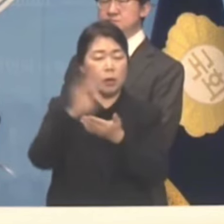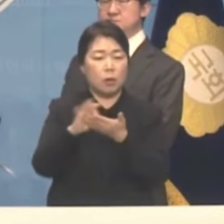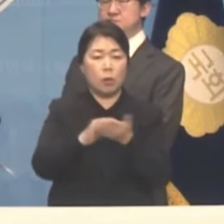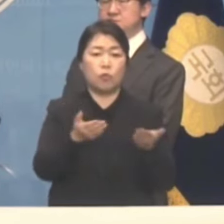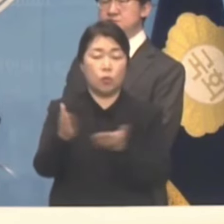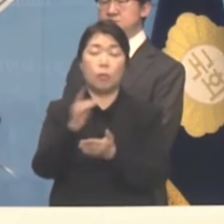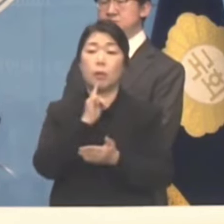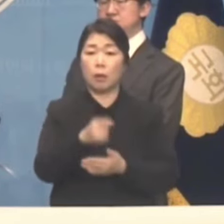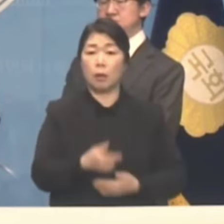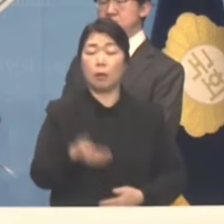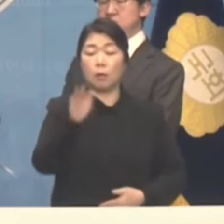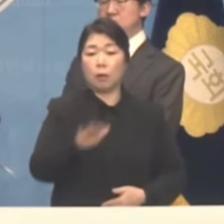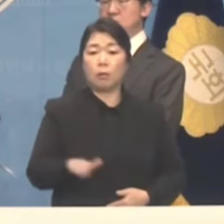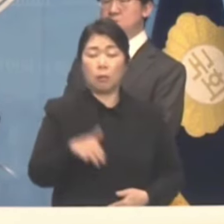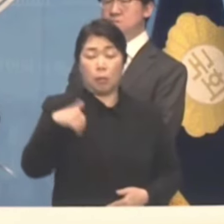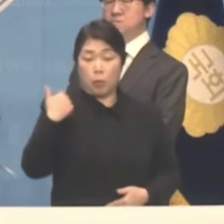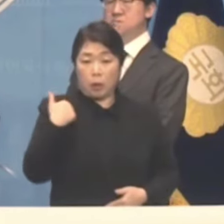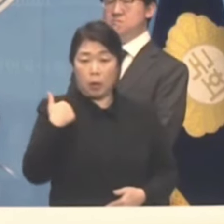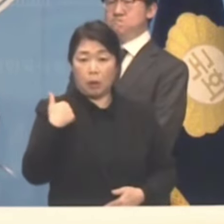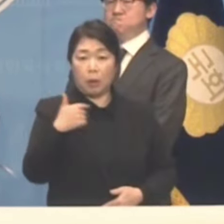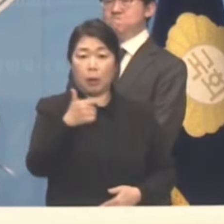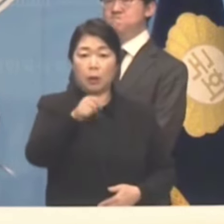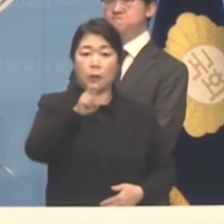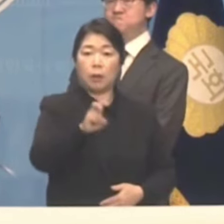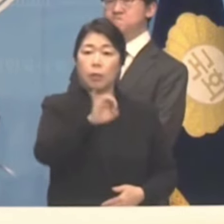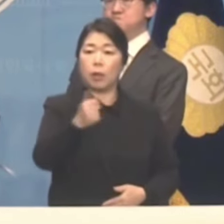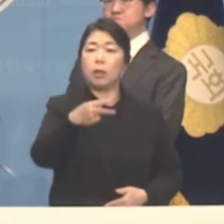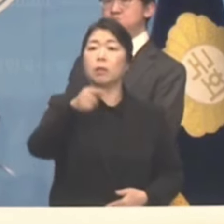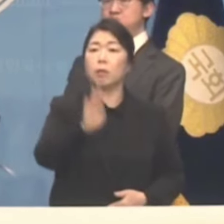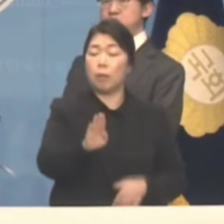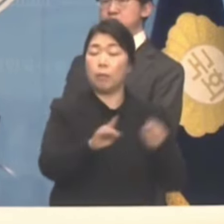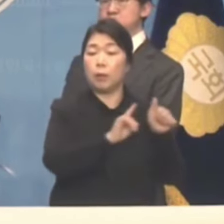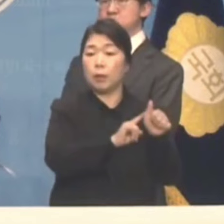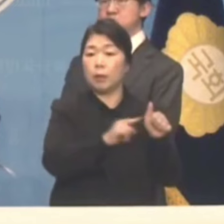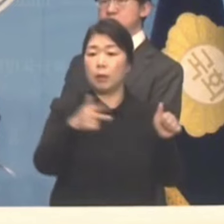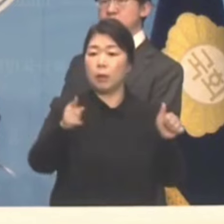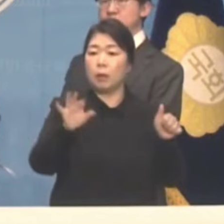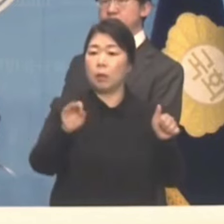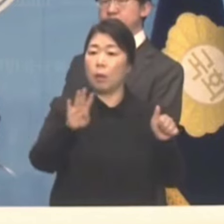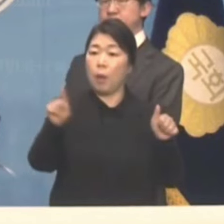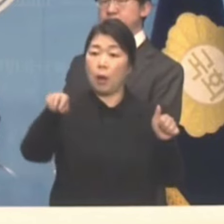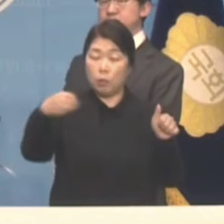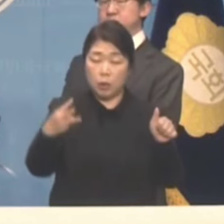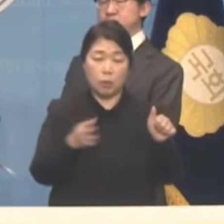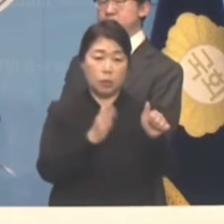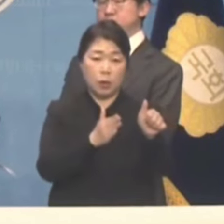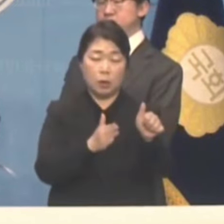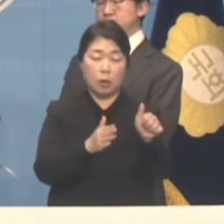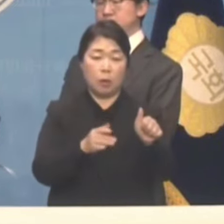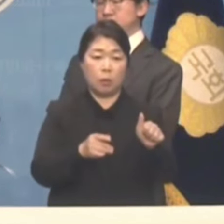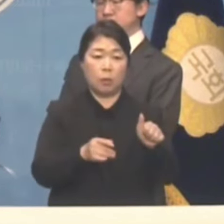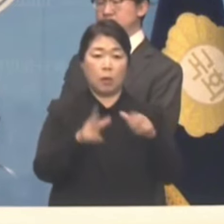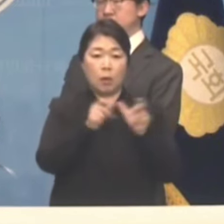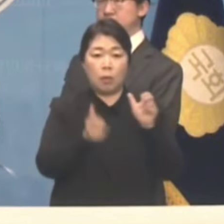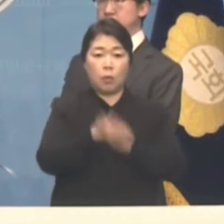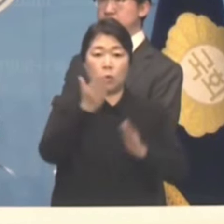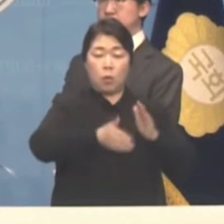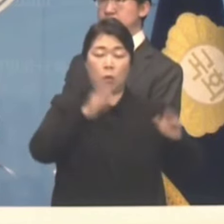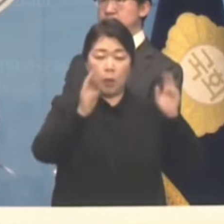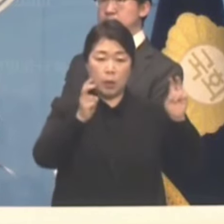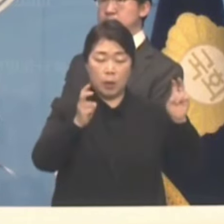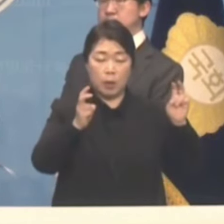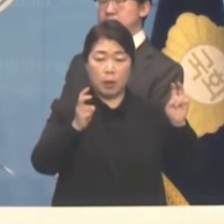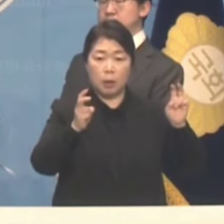그런데 저희도 모르는 사이에 김민섭이 피 정바울 요구에 의해서 저희 도시공사가 빠지게 된